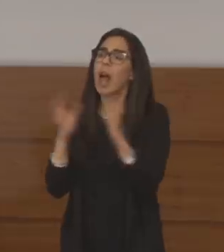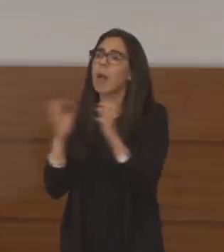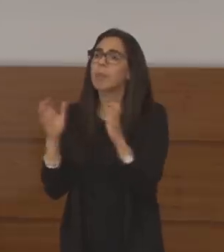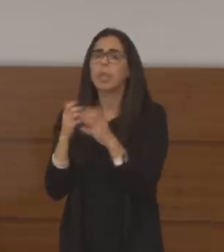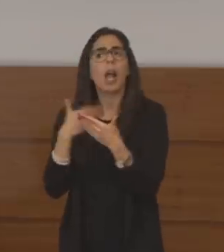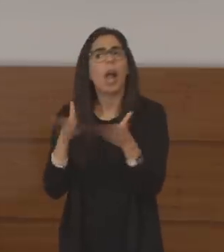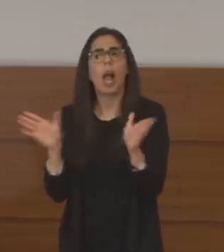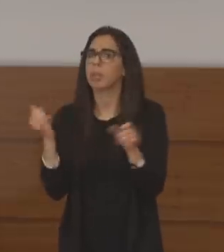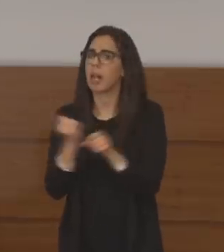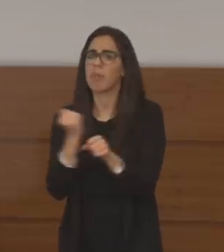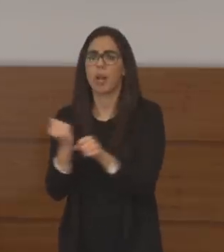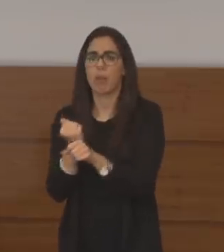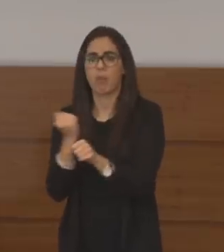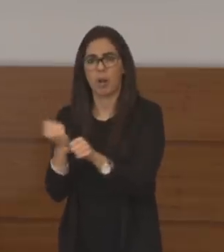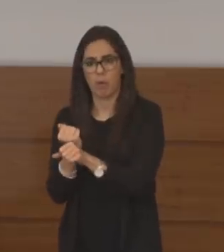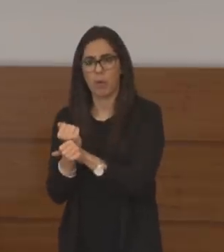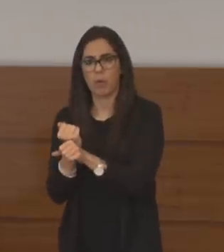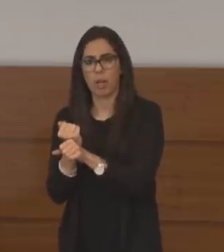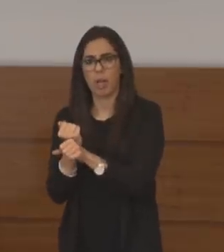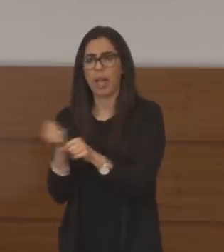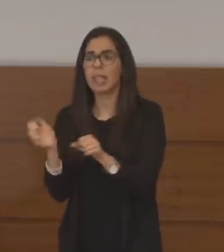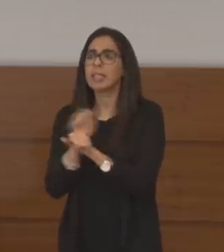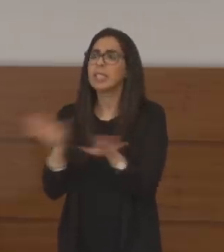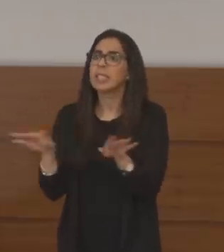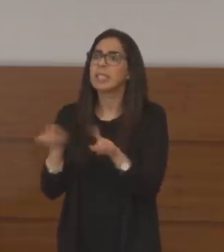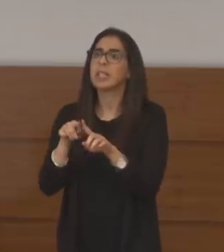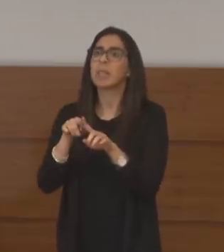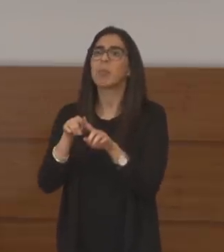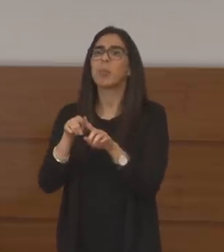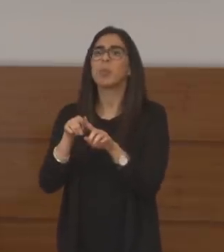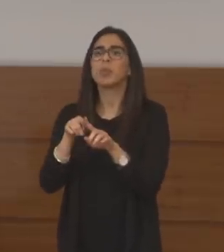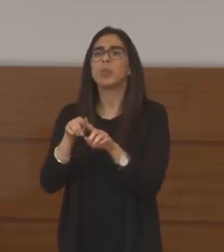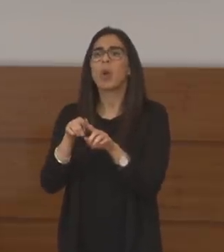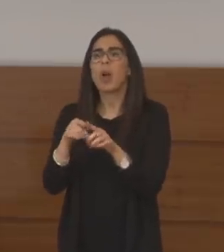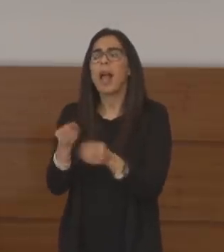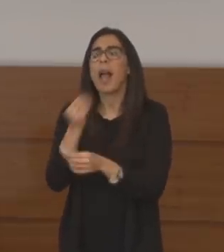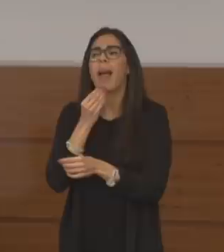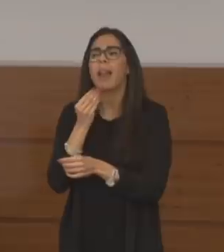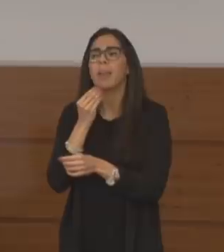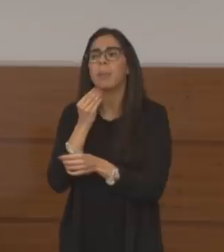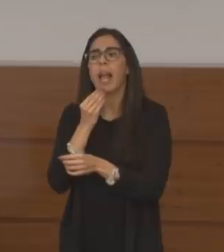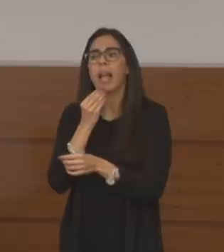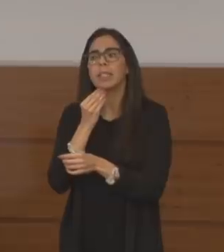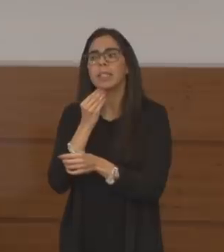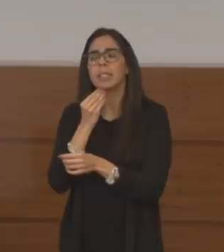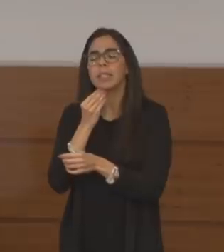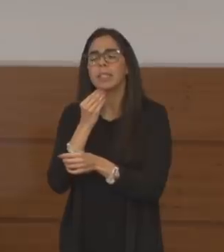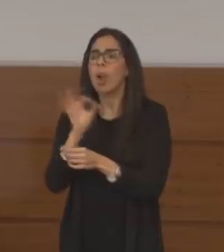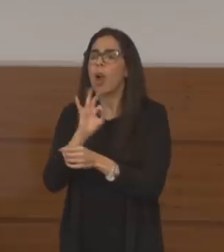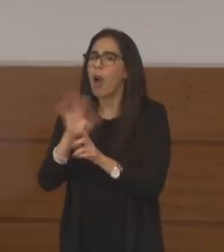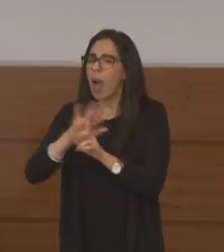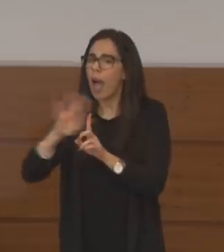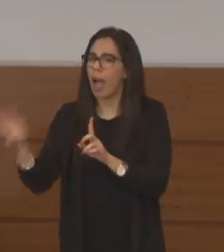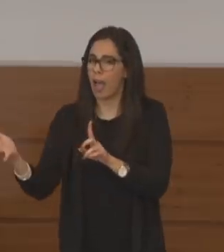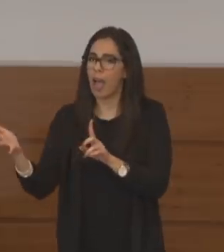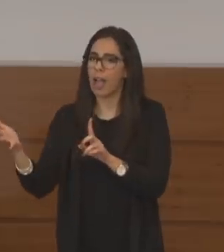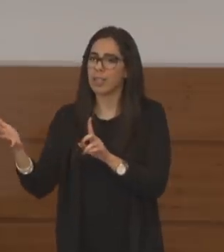la distribuzione e la fornitura dei generi alimentari dei restanti generi